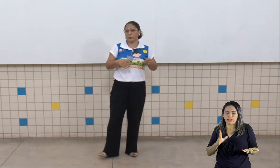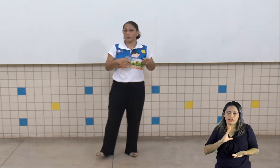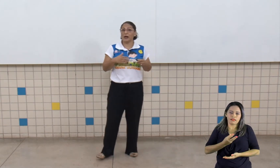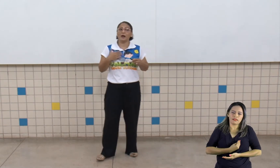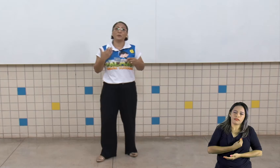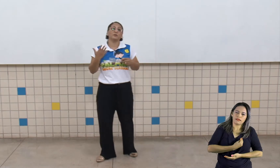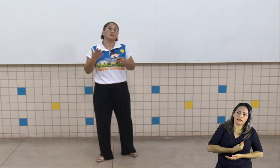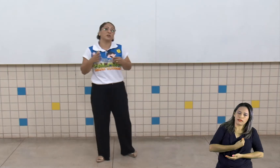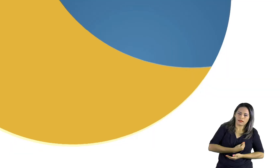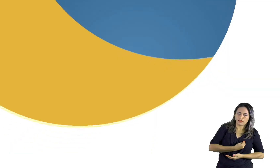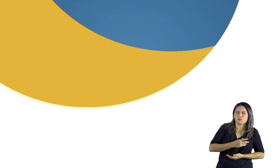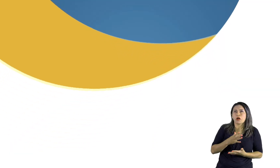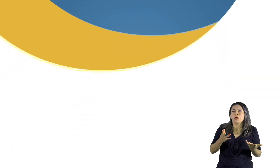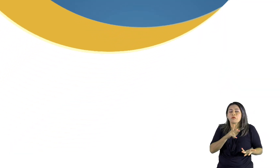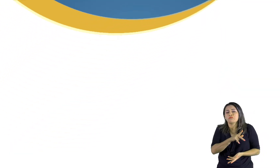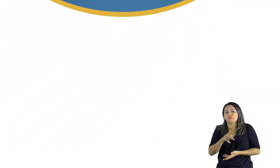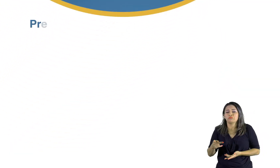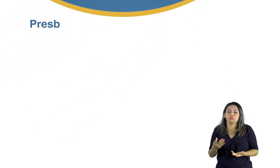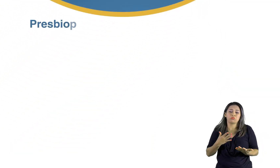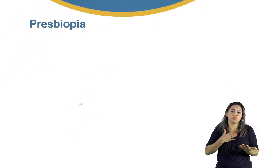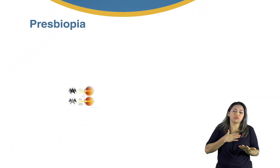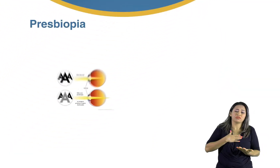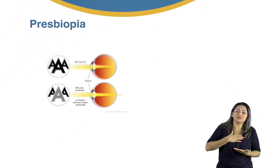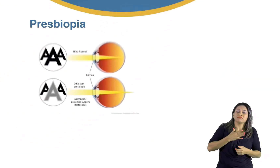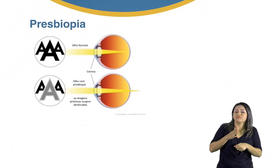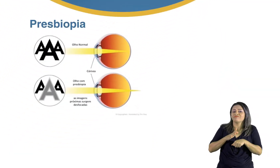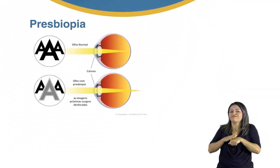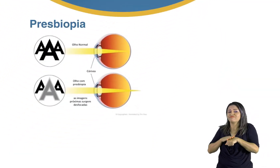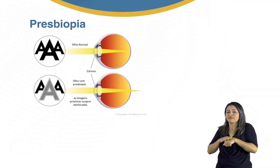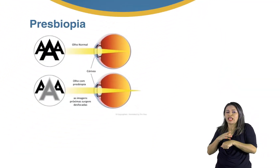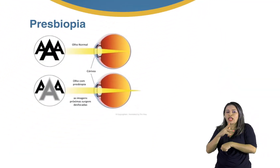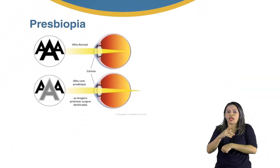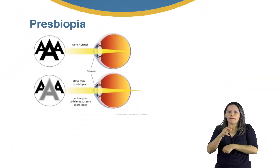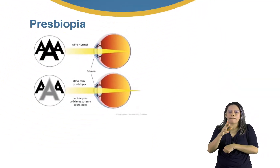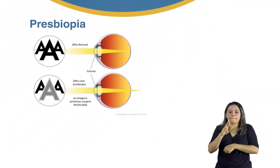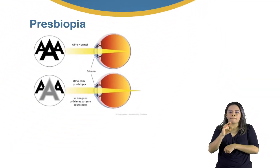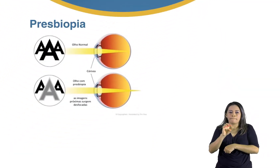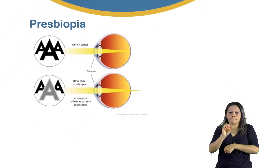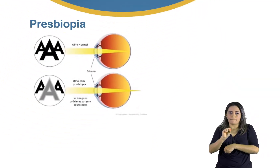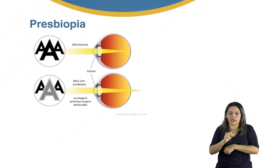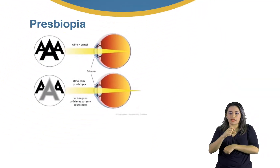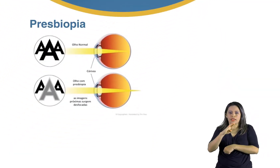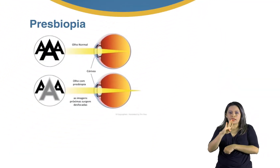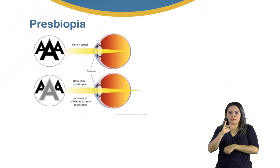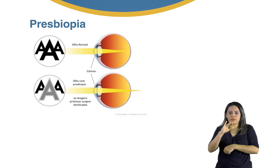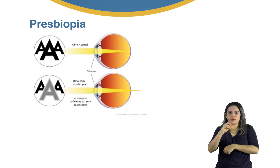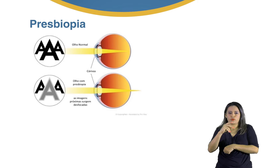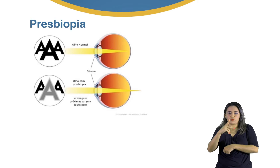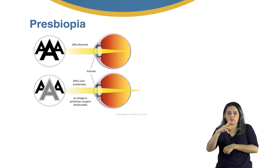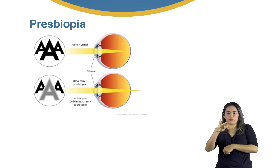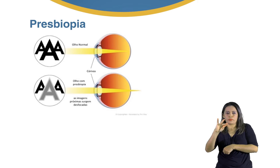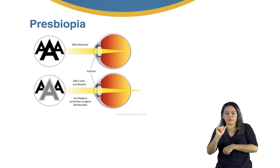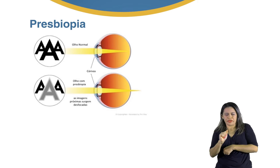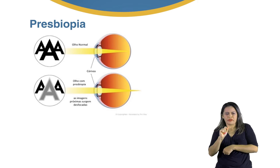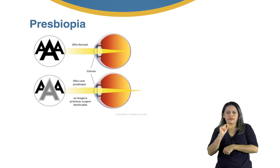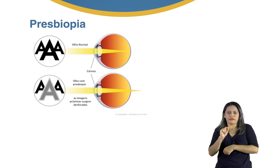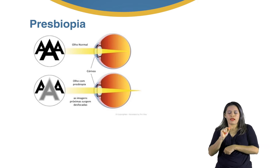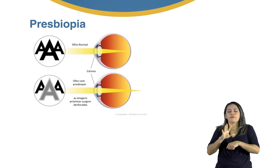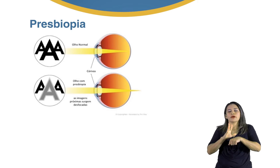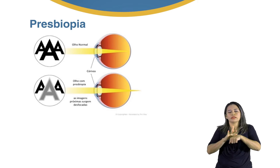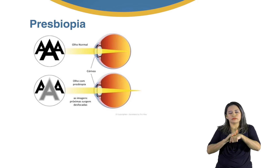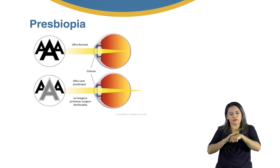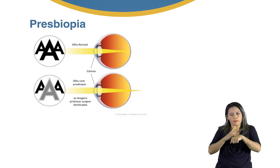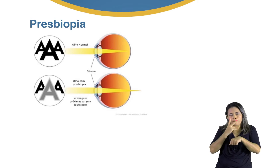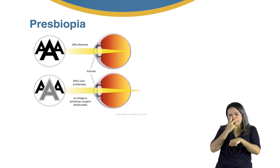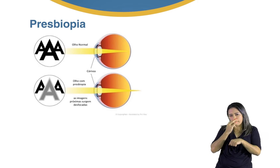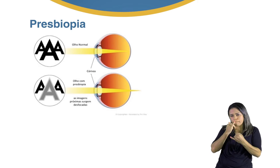também professora, mas eu sofro de presbiopia. A presbiopia, ela é uma doença muito parecida